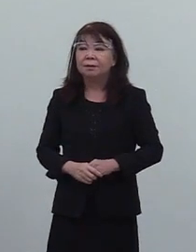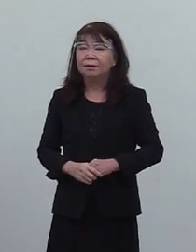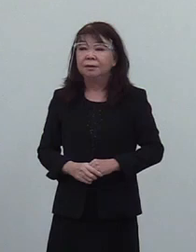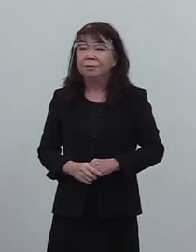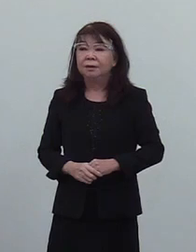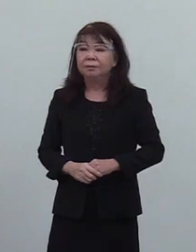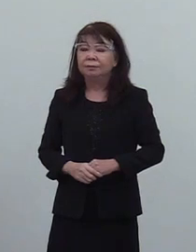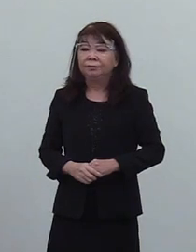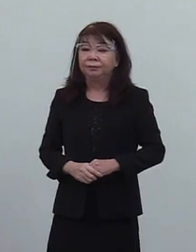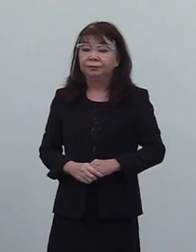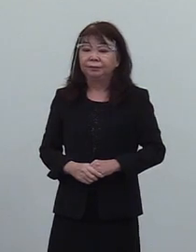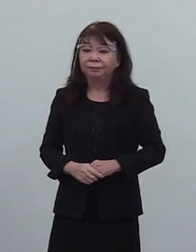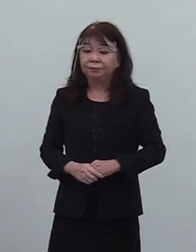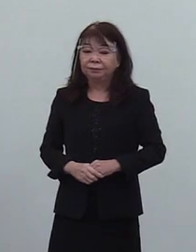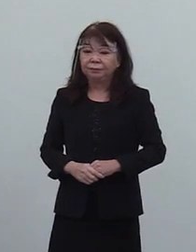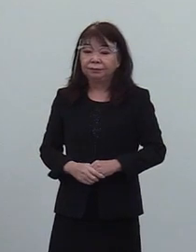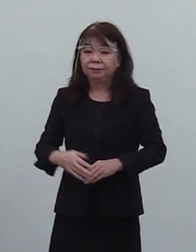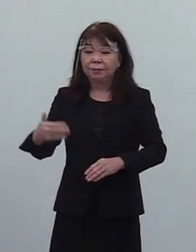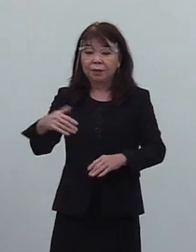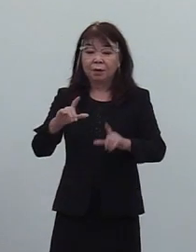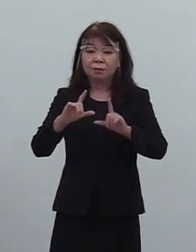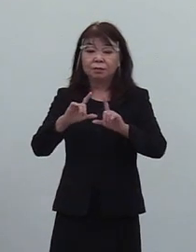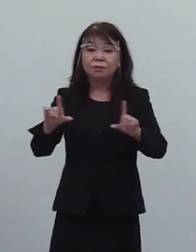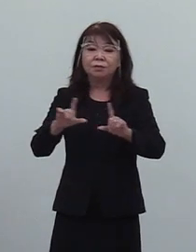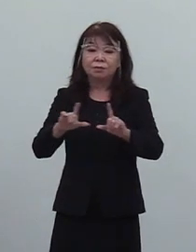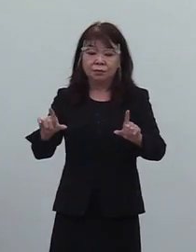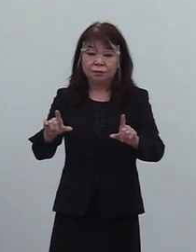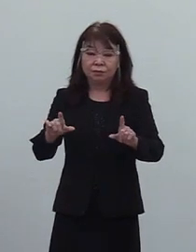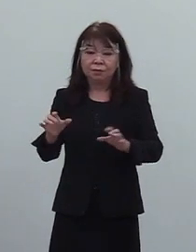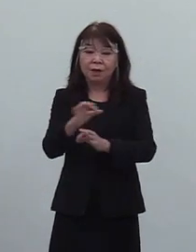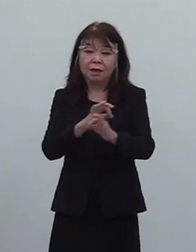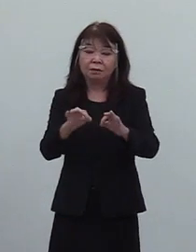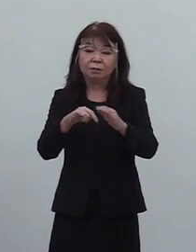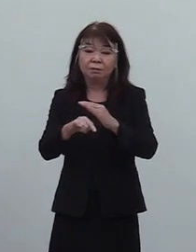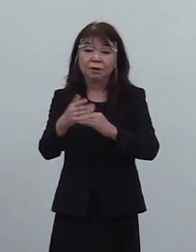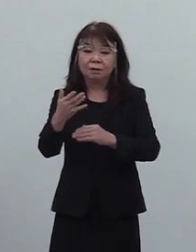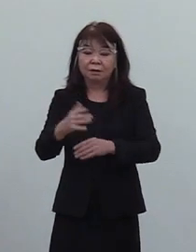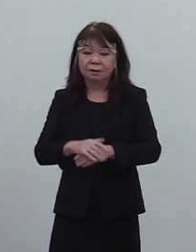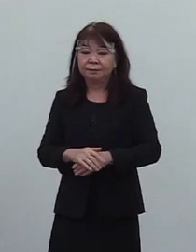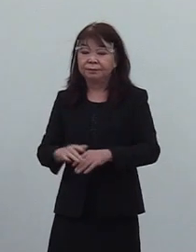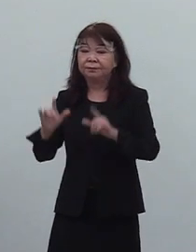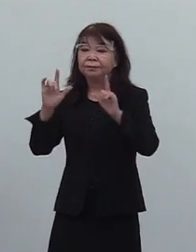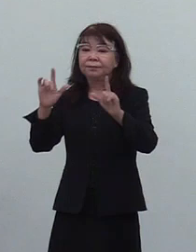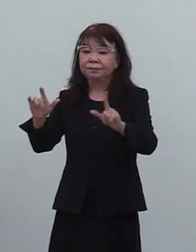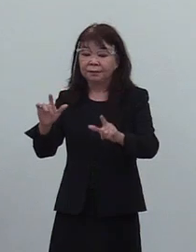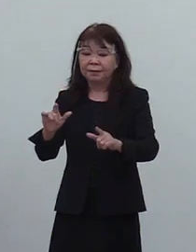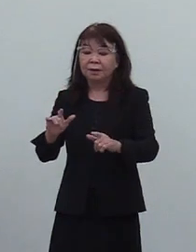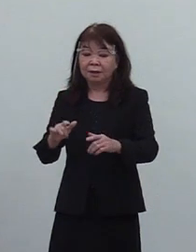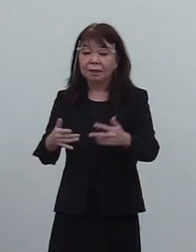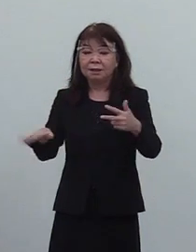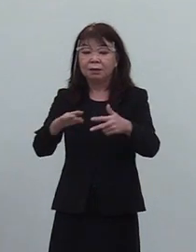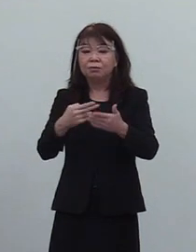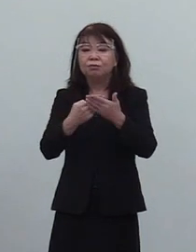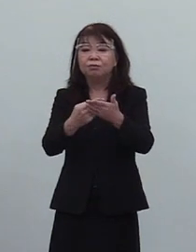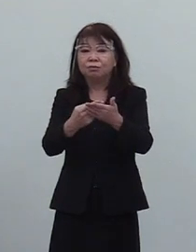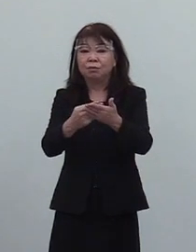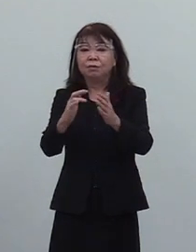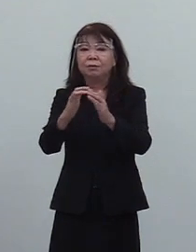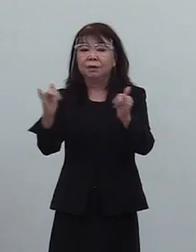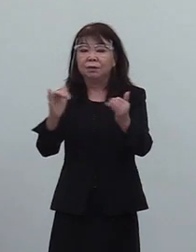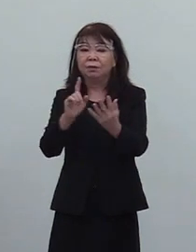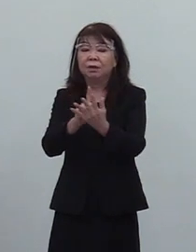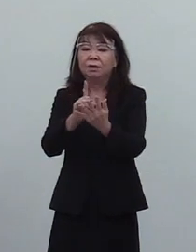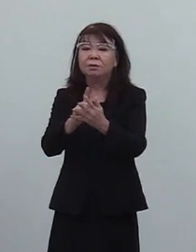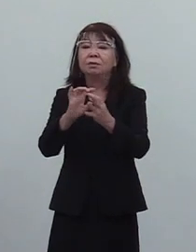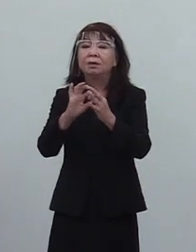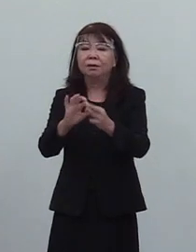は普通に、通常通りで、はい、通常通り、 施設に入所しておられるので、この方々は